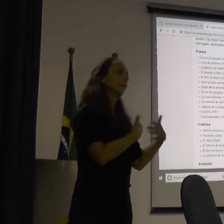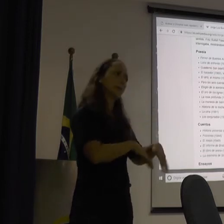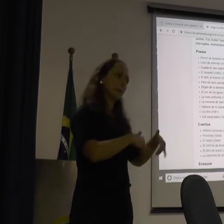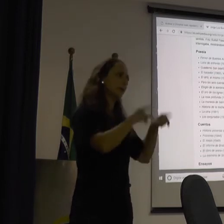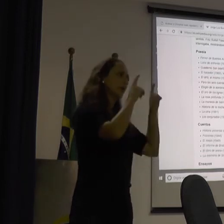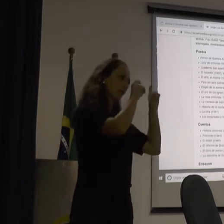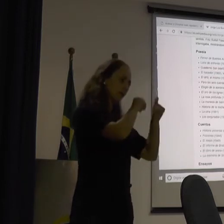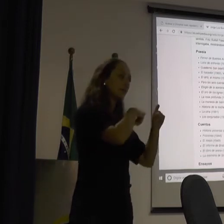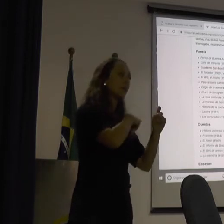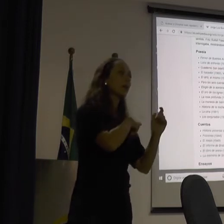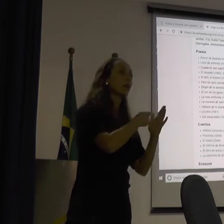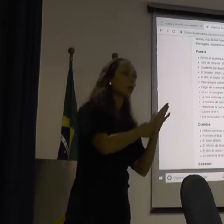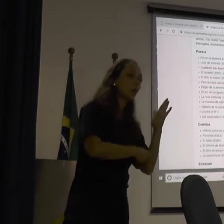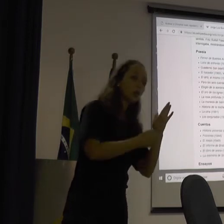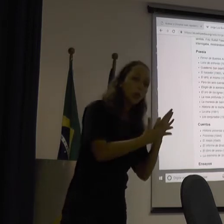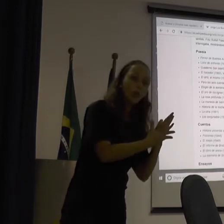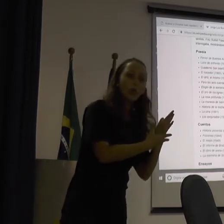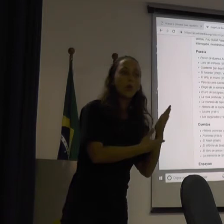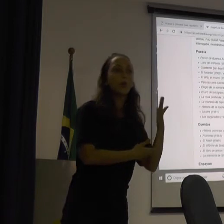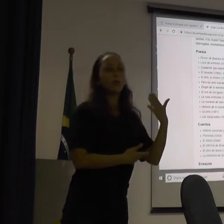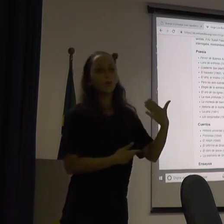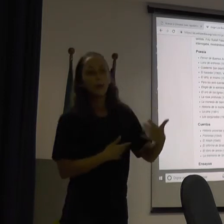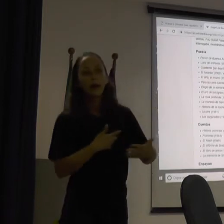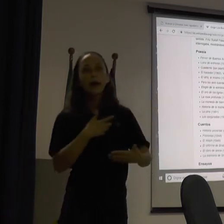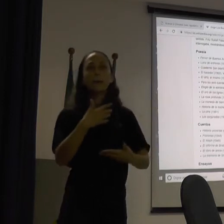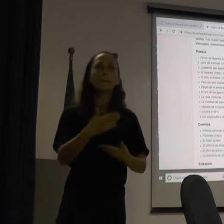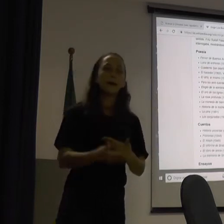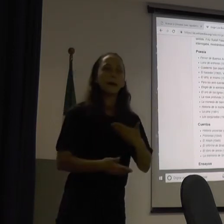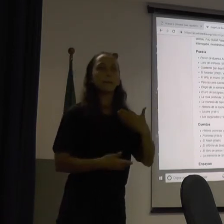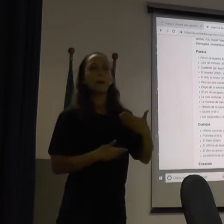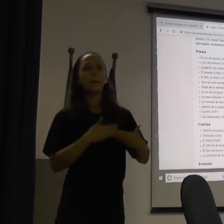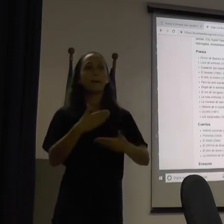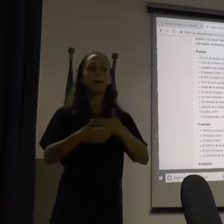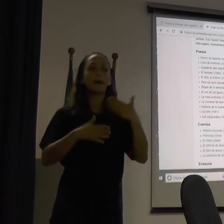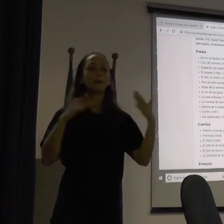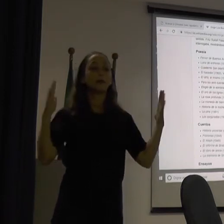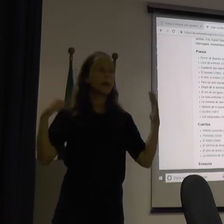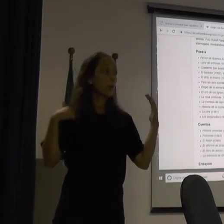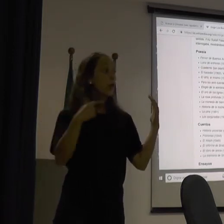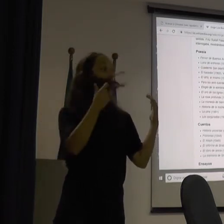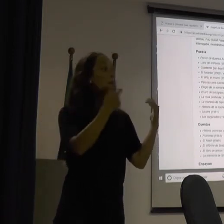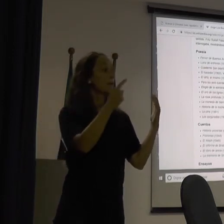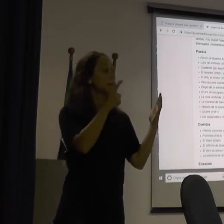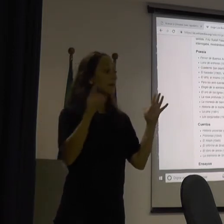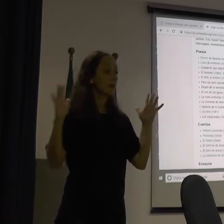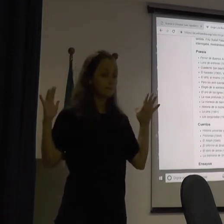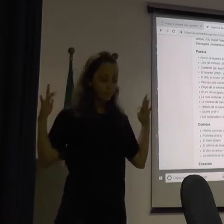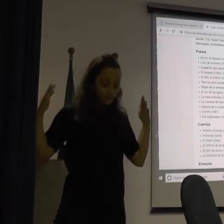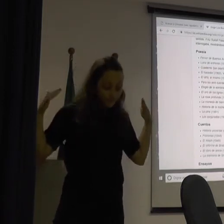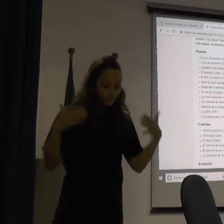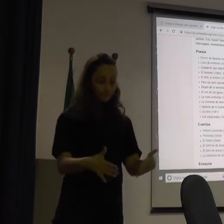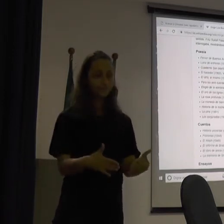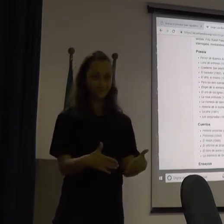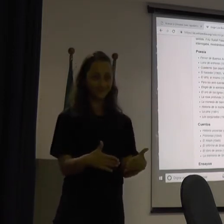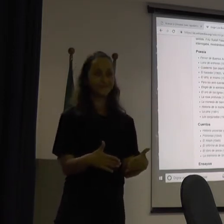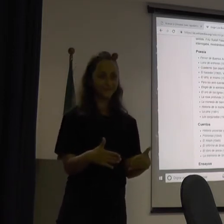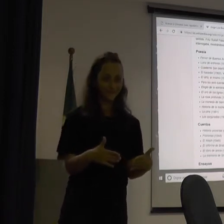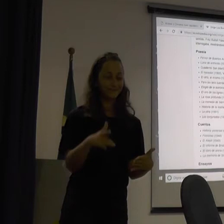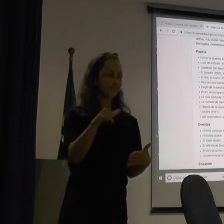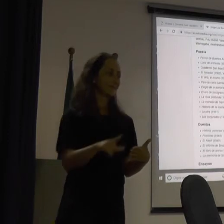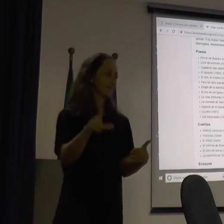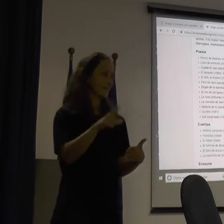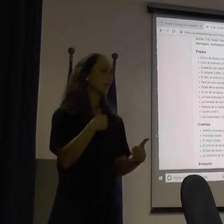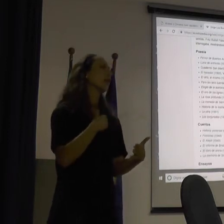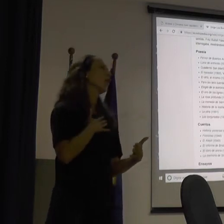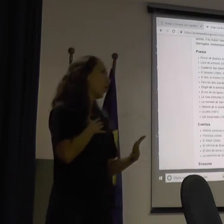com novos concursos e tal, a gente foi se separando e finalmente eu pude me dedicar mais ao que eu gosto mais. Eu gosto muito de língua, ensino